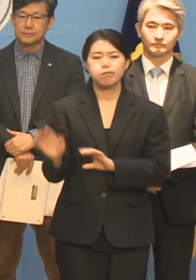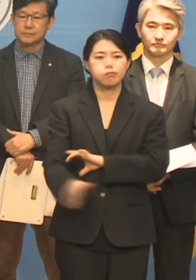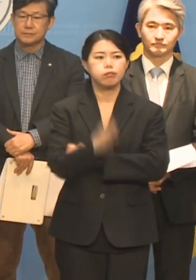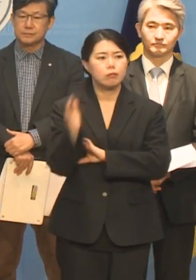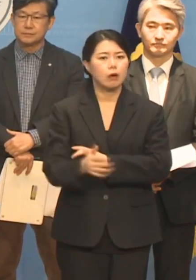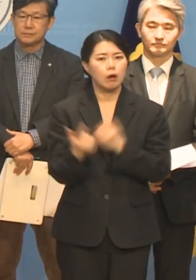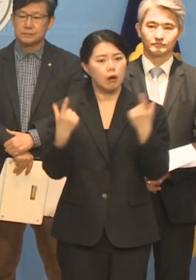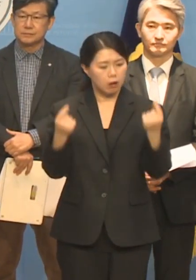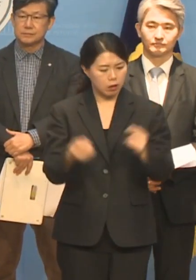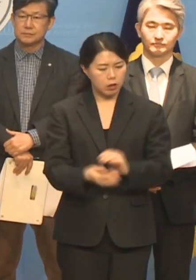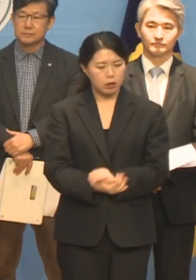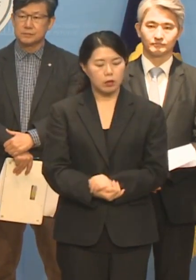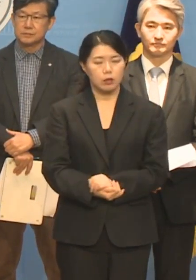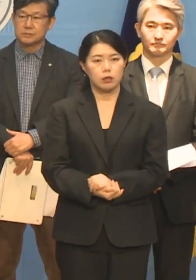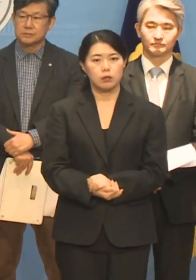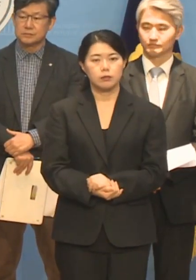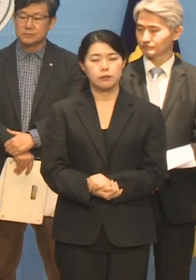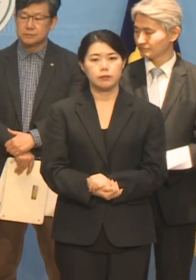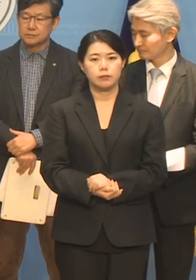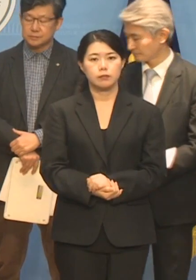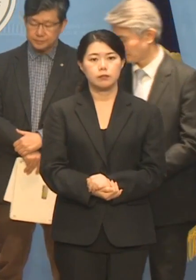할 수 있겠습니까?